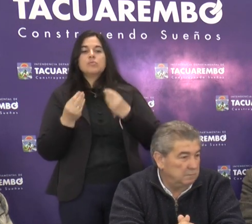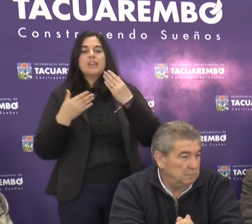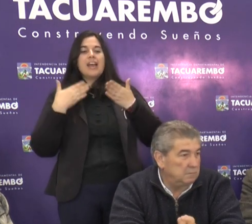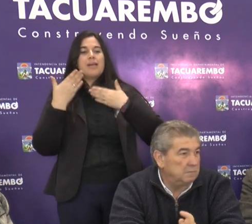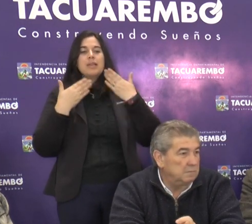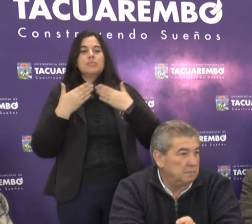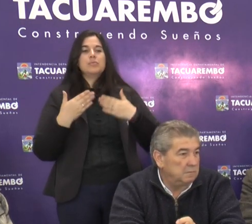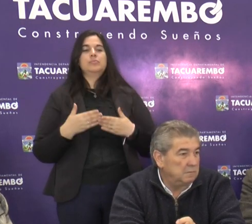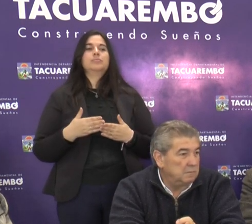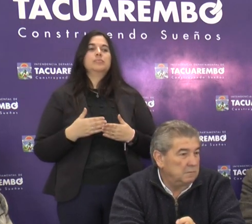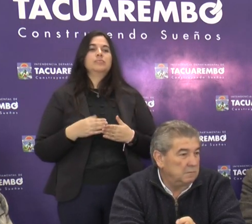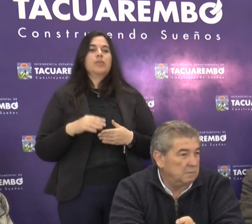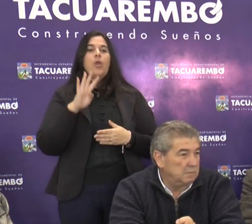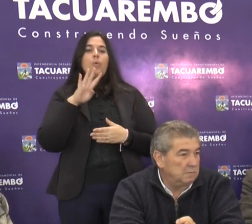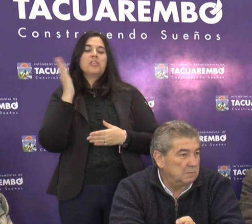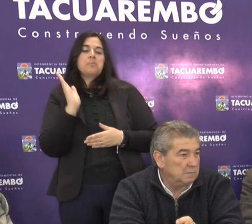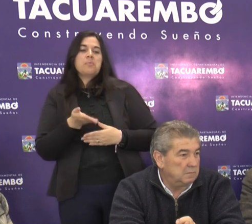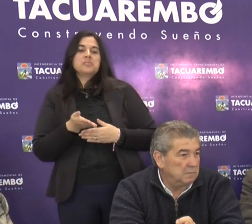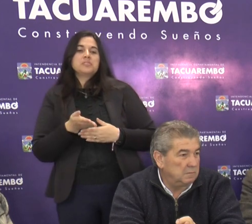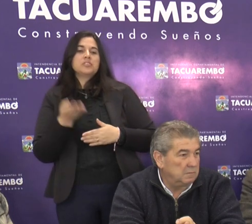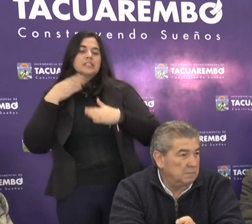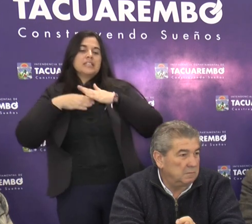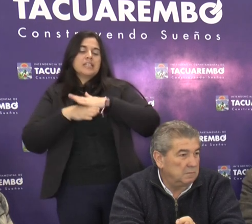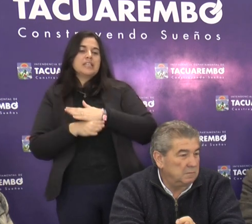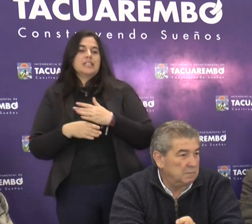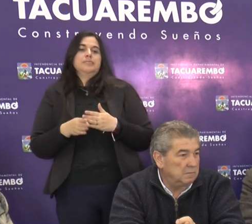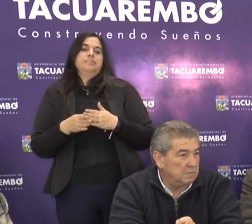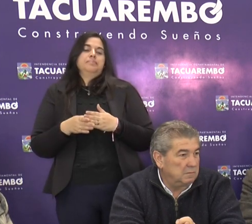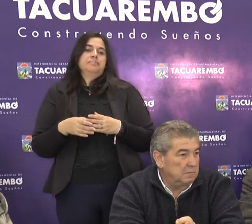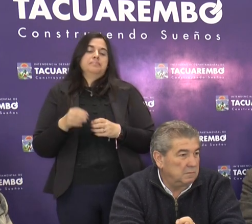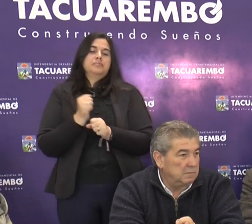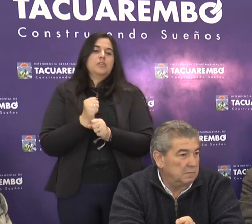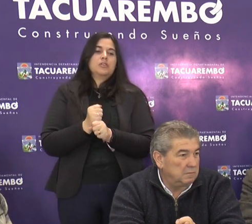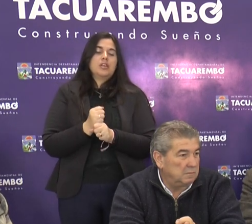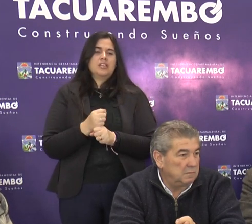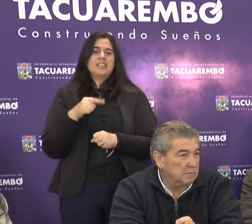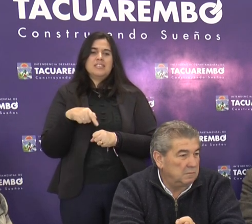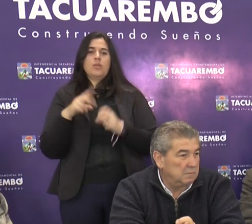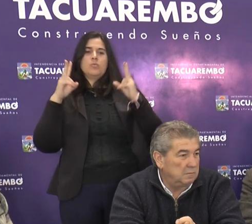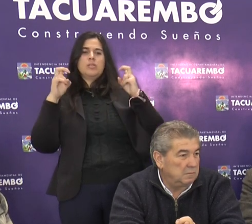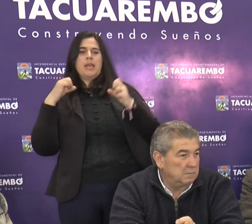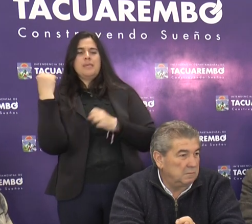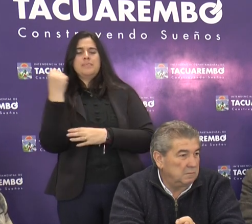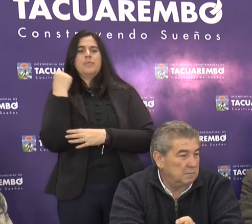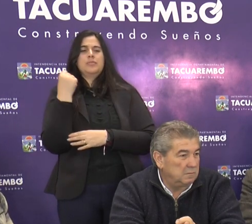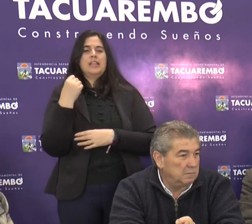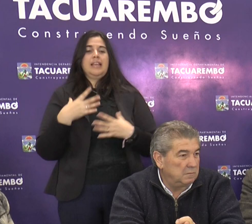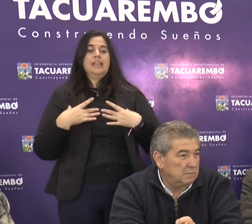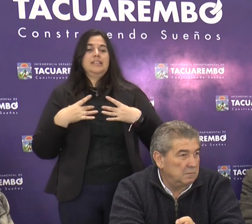tema famoso del 4% de inserción laboral. Es un tema muy importante. Después está el tema de